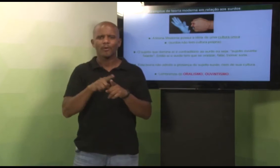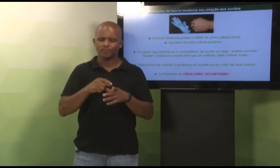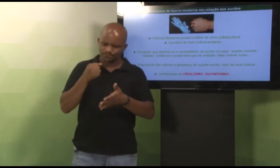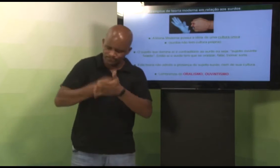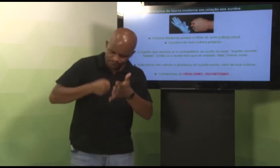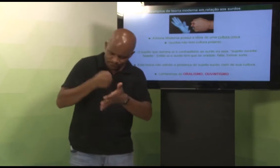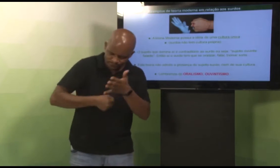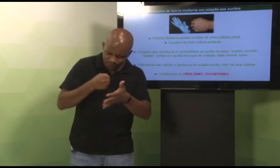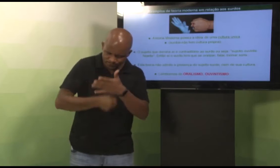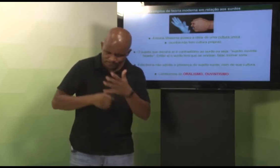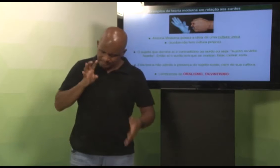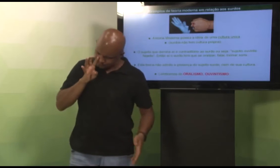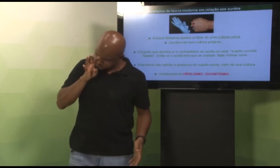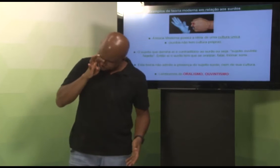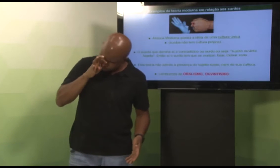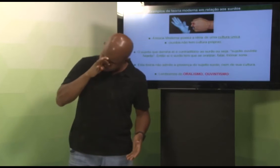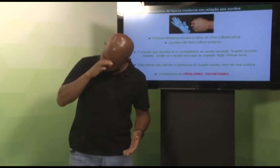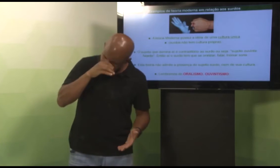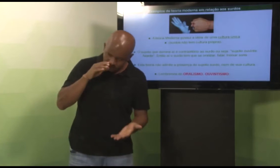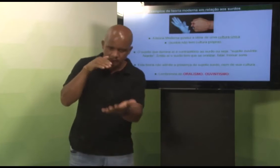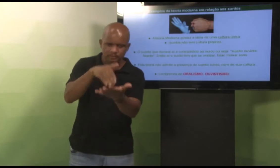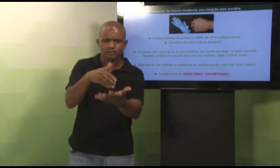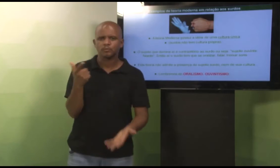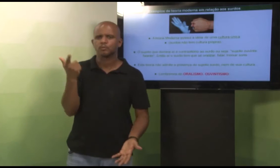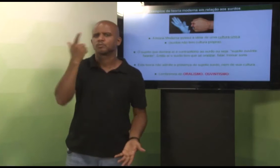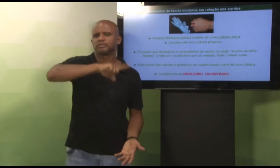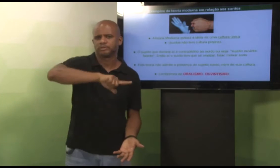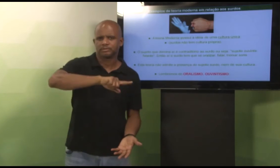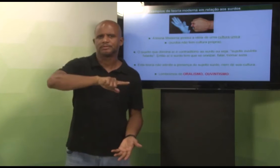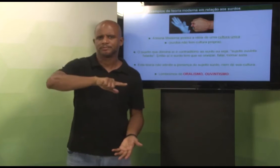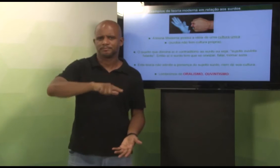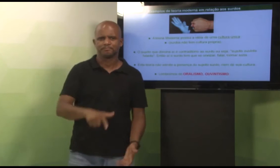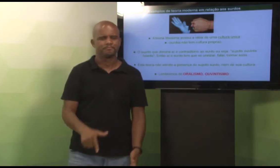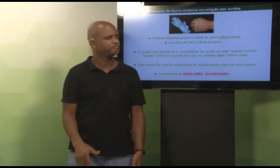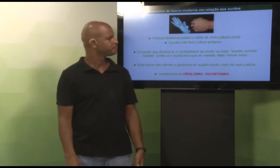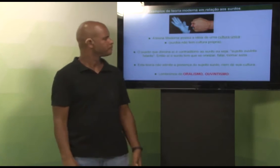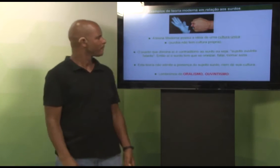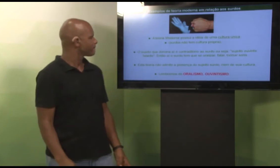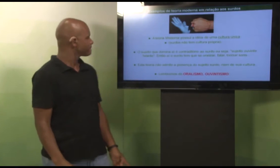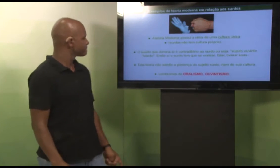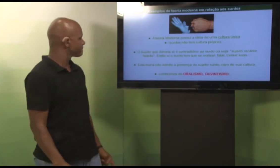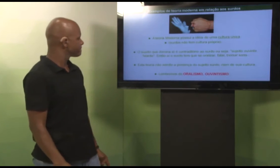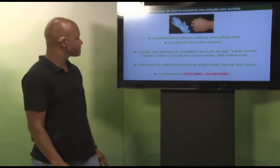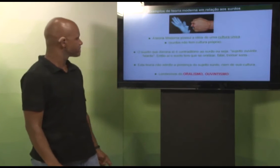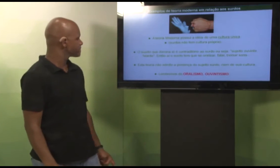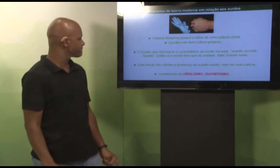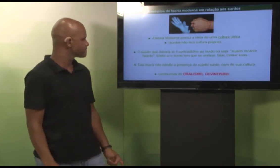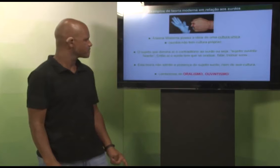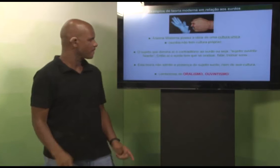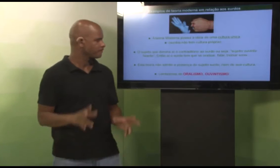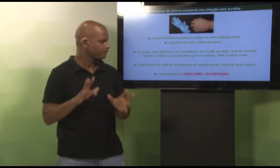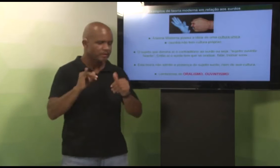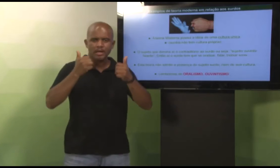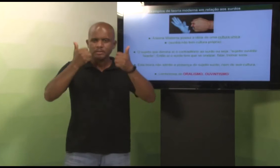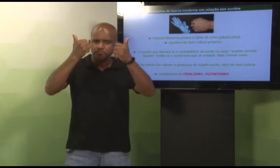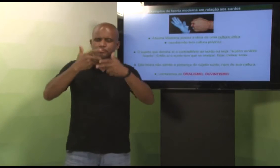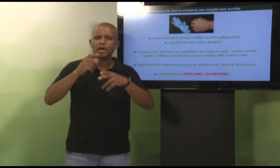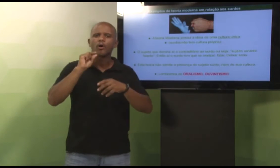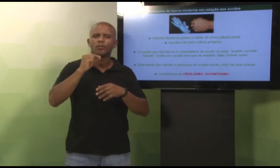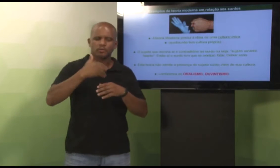com o passar do tempo, houve várias vitórias, mas precisou de muitas lutas, insistências para conseguir as